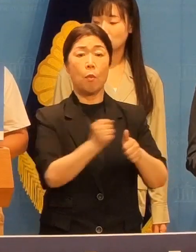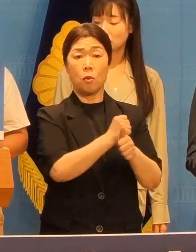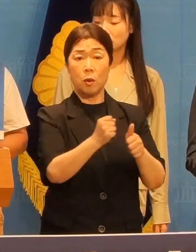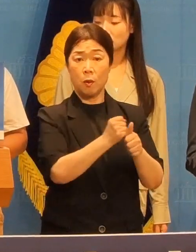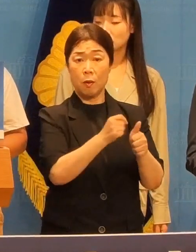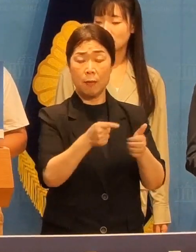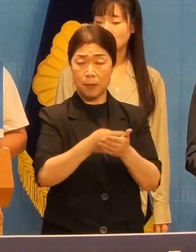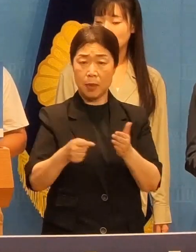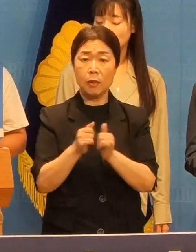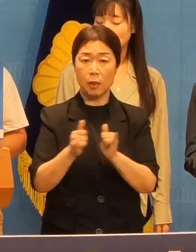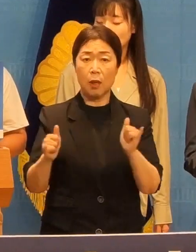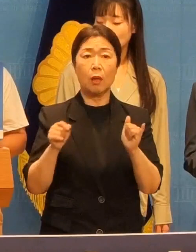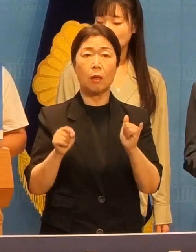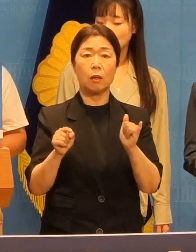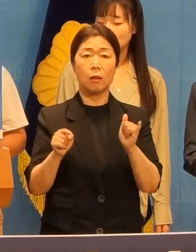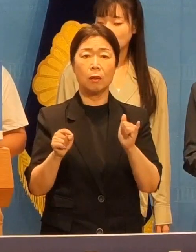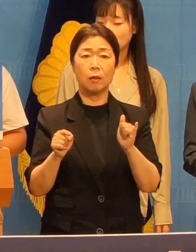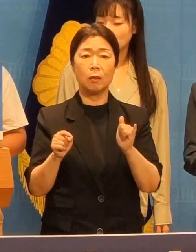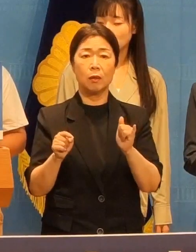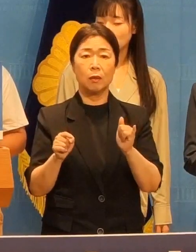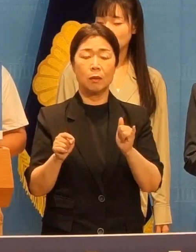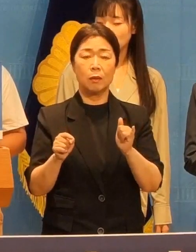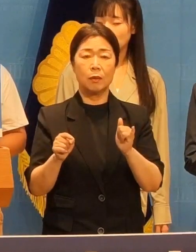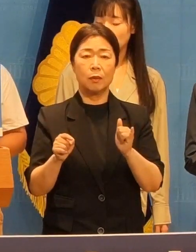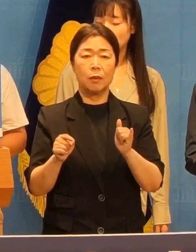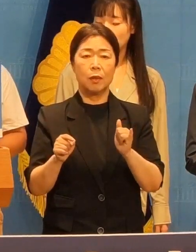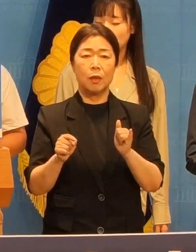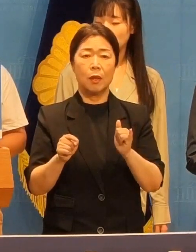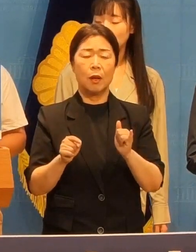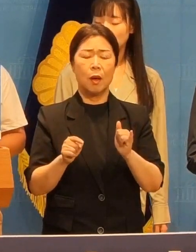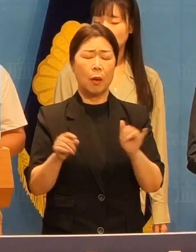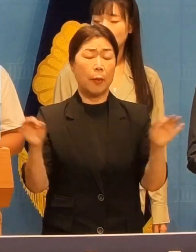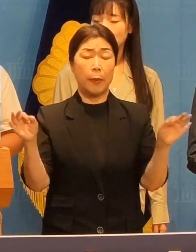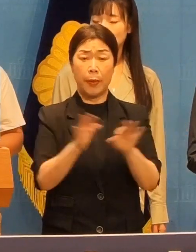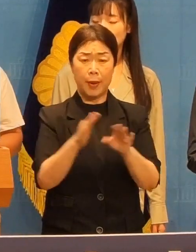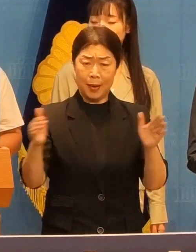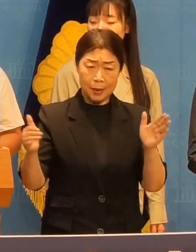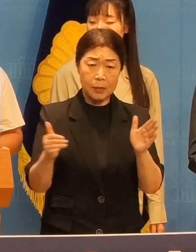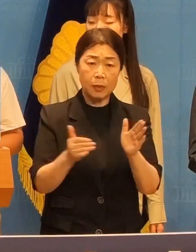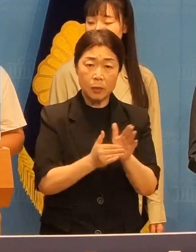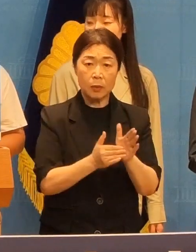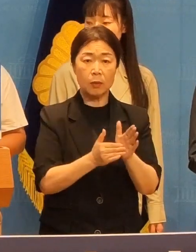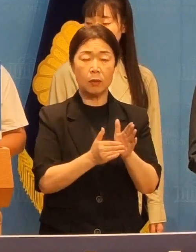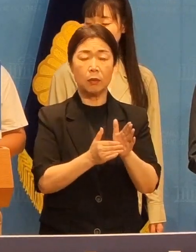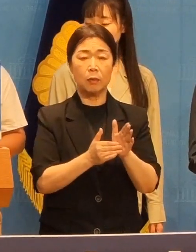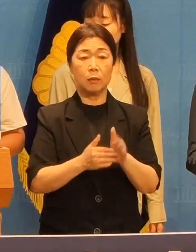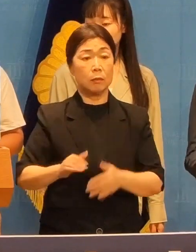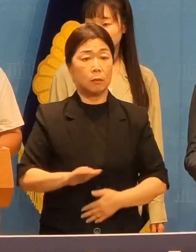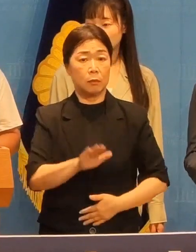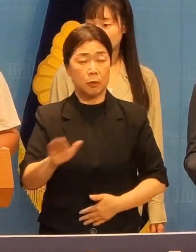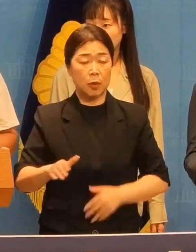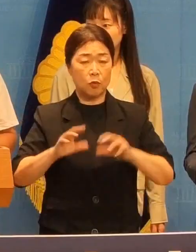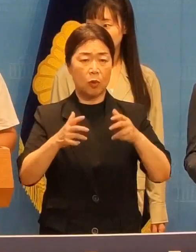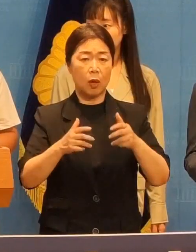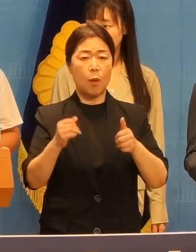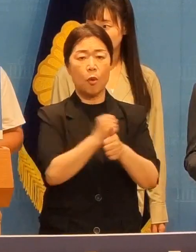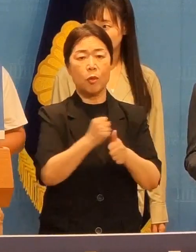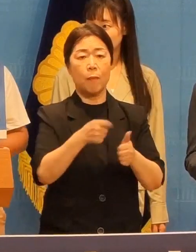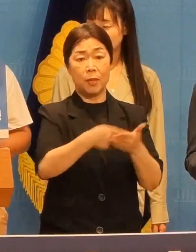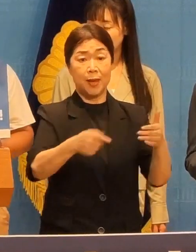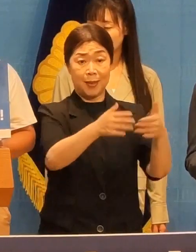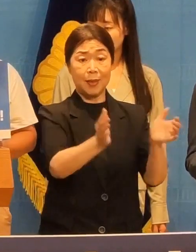국가폭력의 피해자라는 말이 없어질 때까지 저희 국가폭력 피해